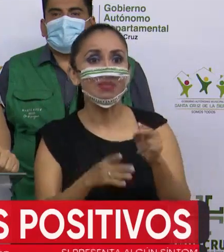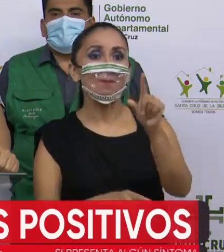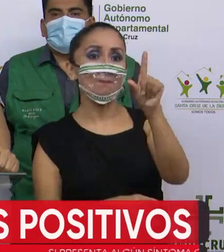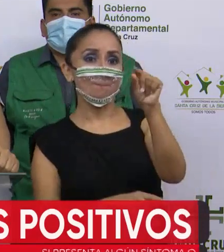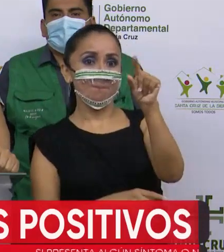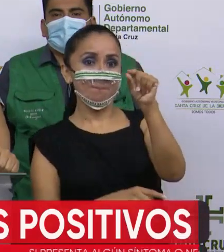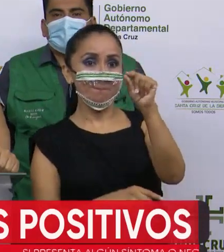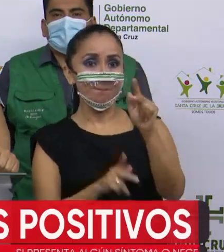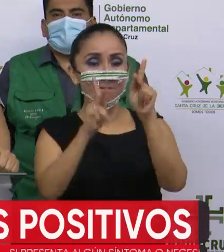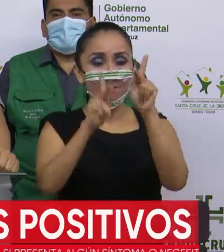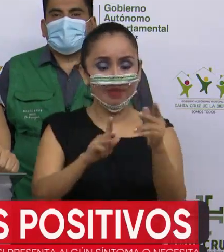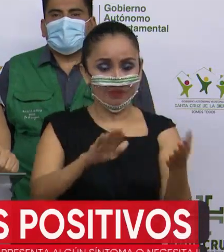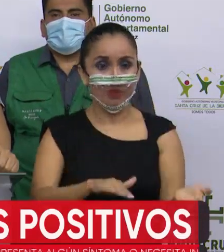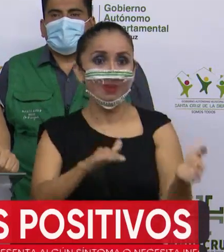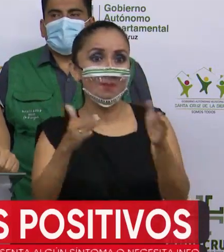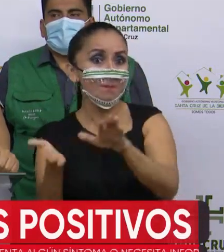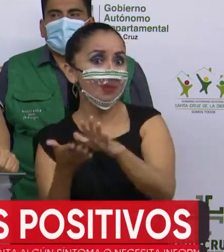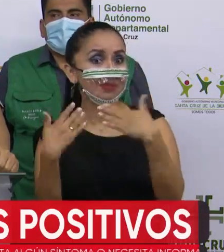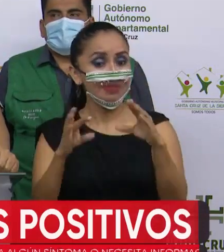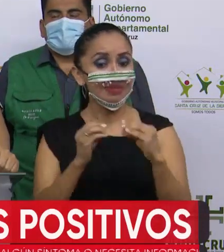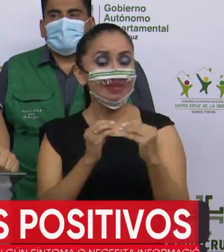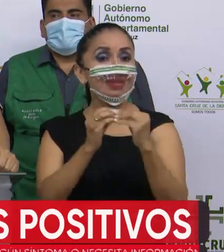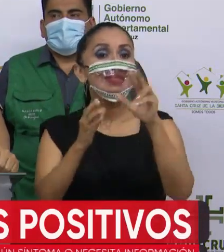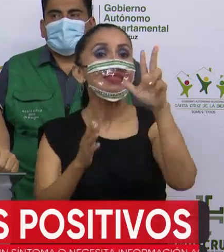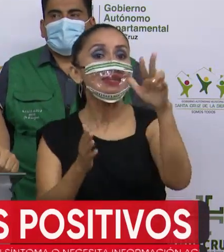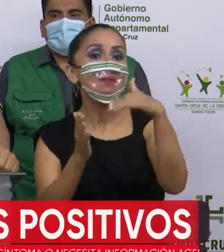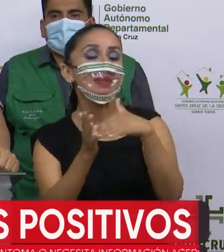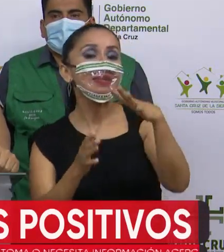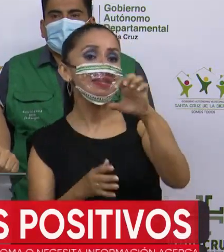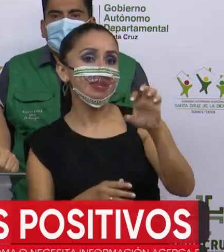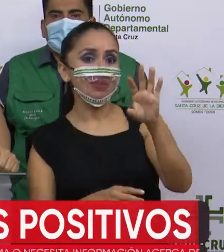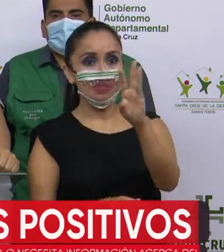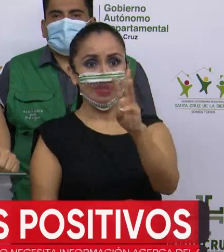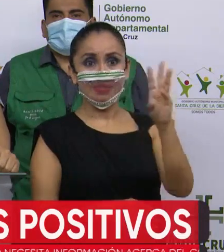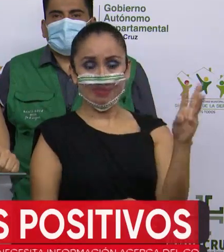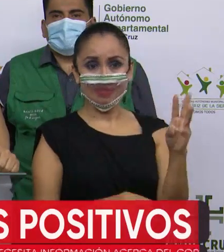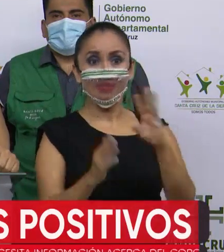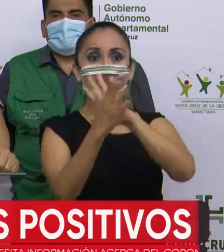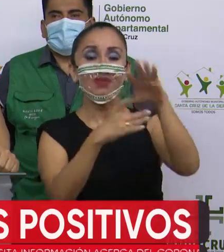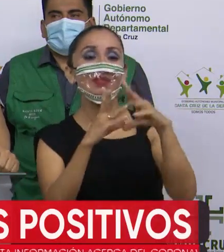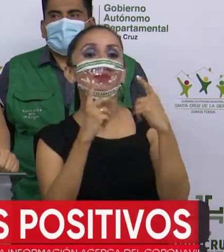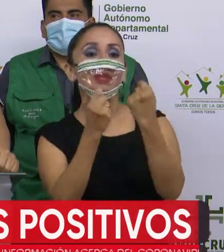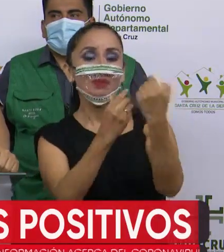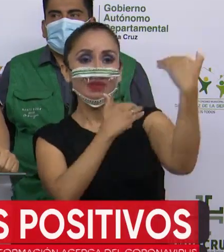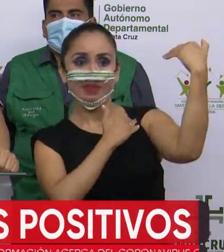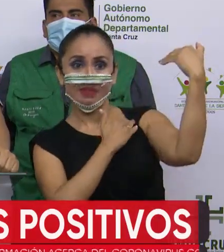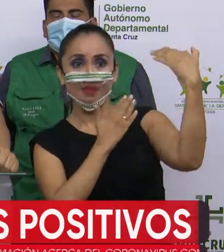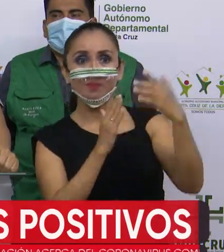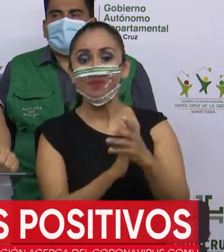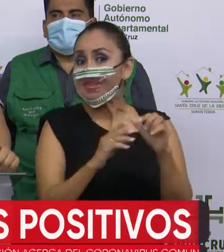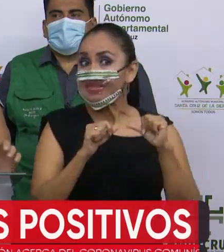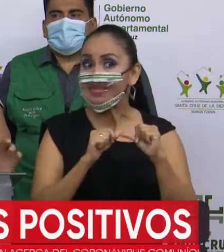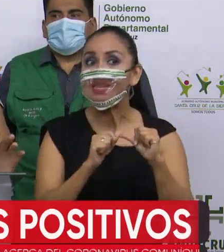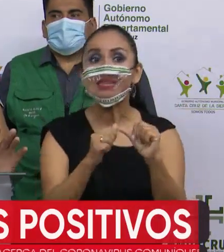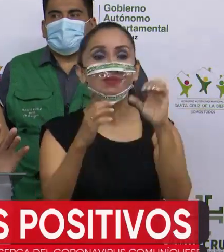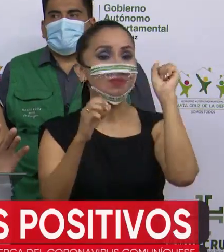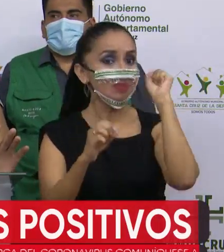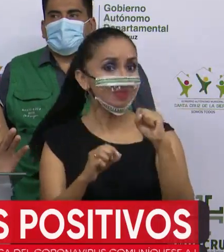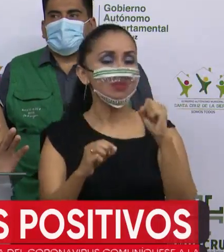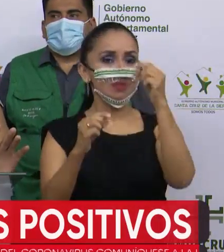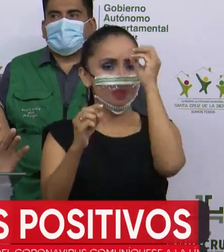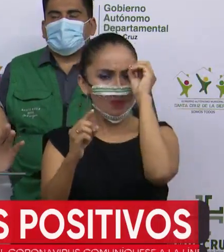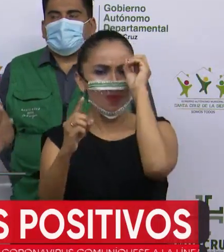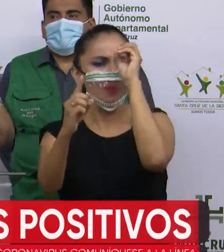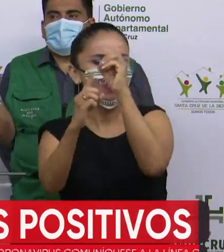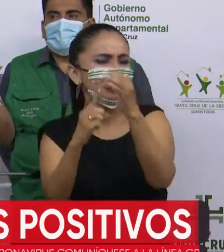20 casos que van a sumar a los 3.566 que tiene el departamento. Continuamos, sí, nuestro objetivo